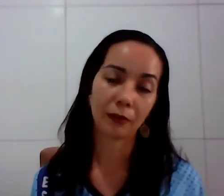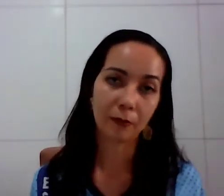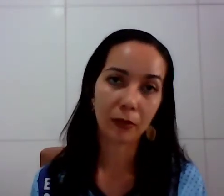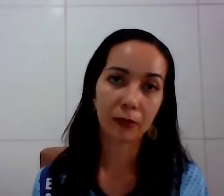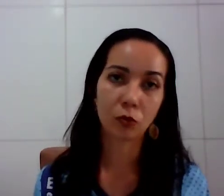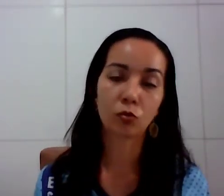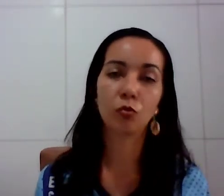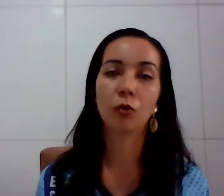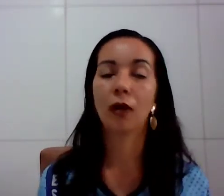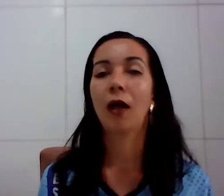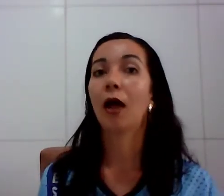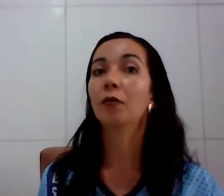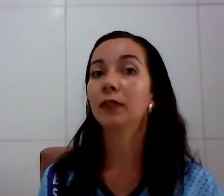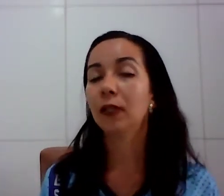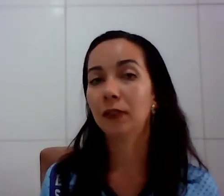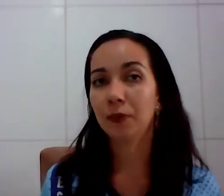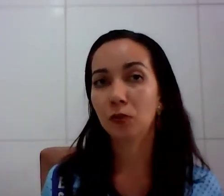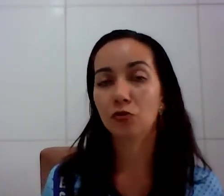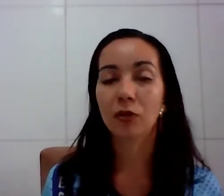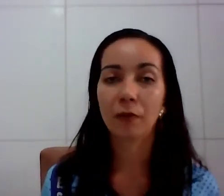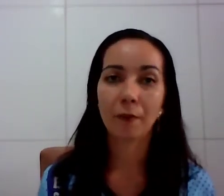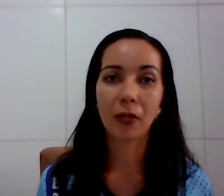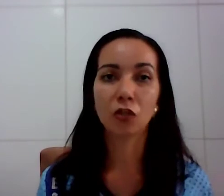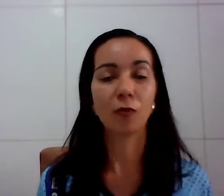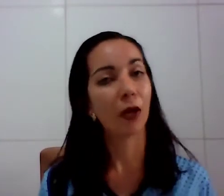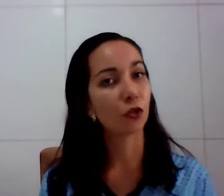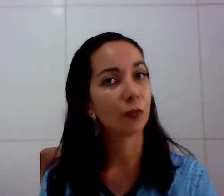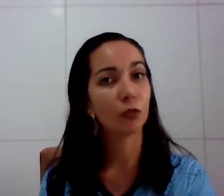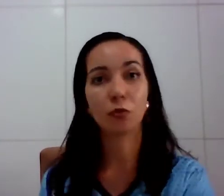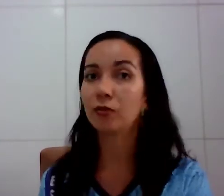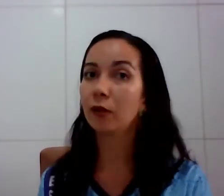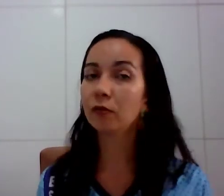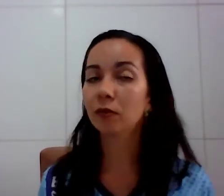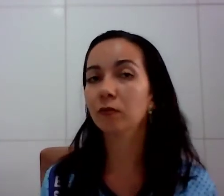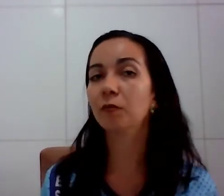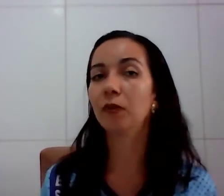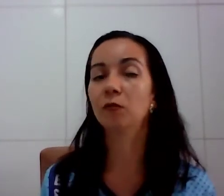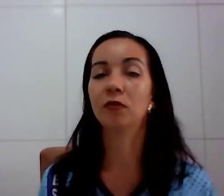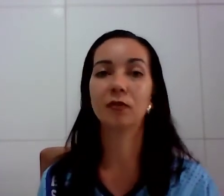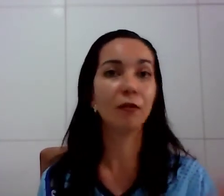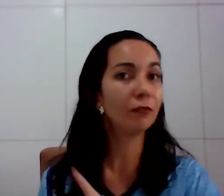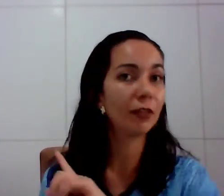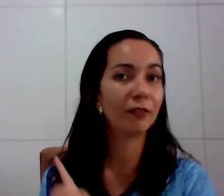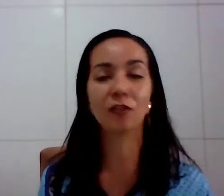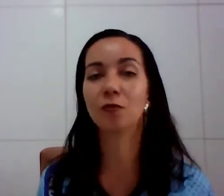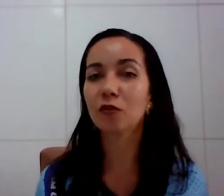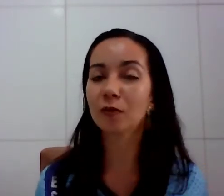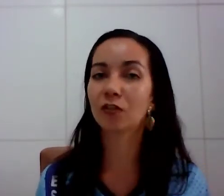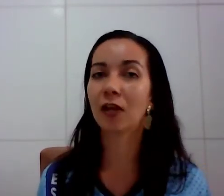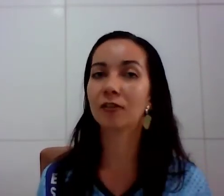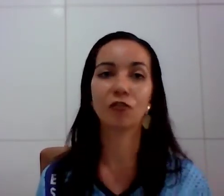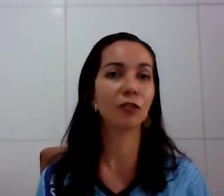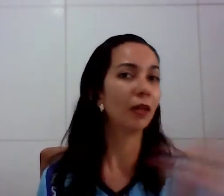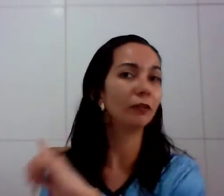família tem a sua, a quantidade de pessoas não é a mesma, as pessoas não são as mesmas, não vivem nas mesmas casas, não têm